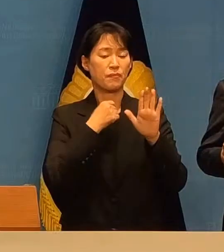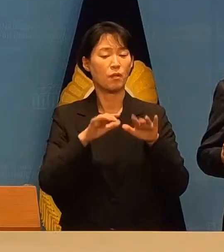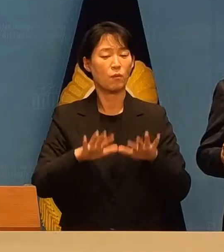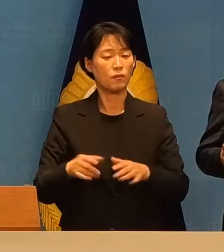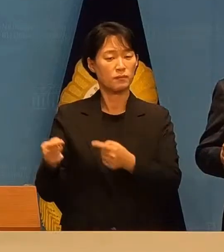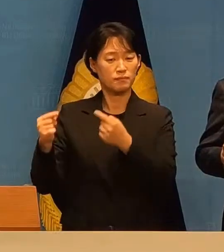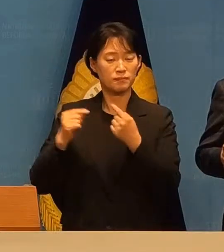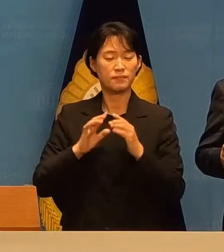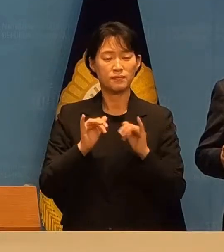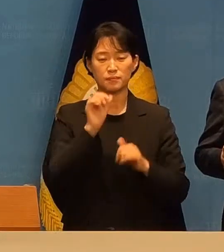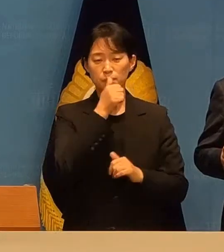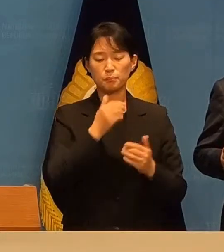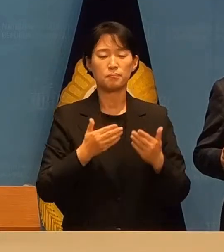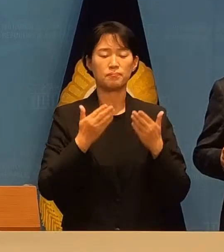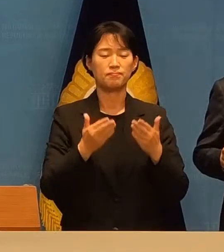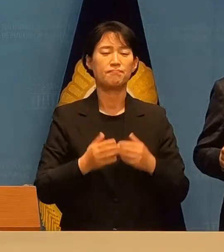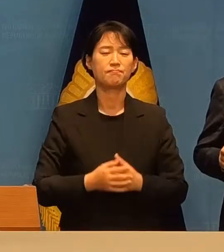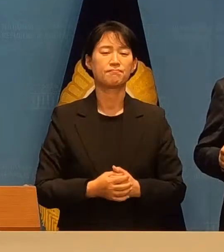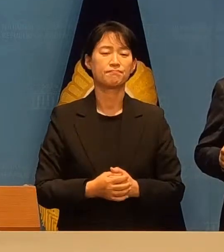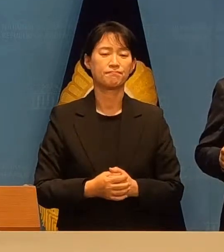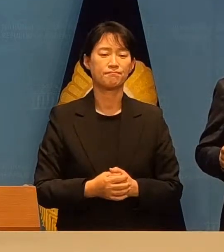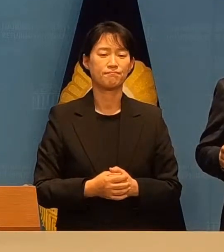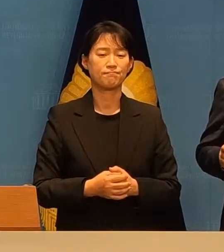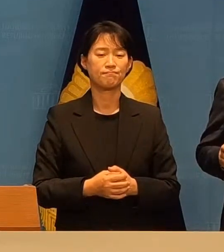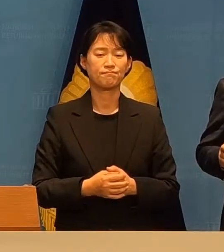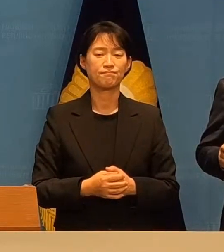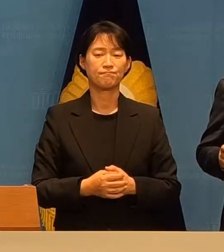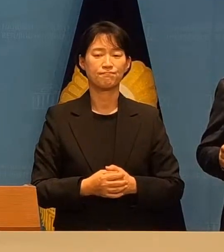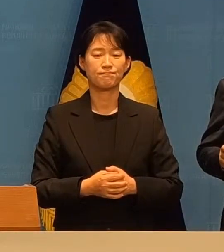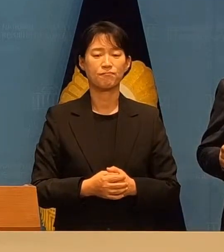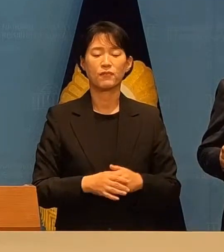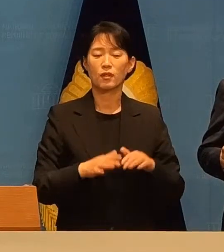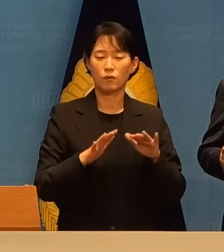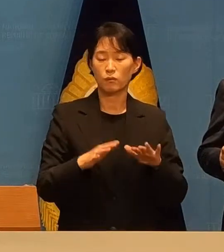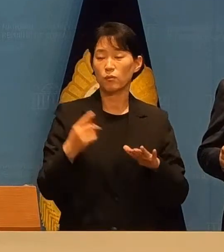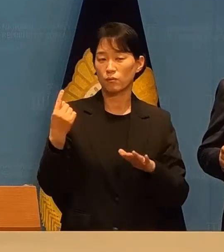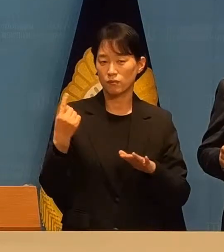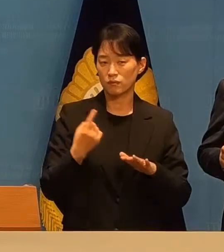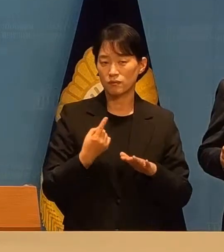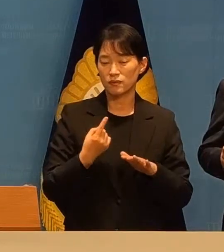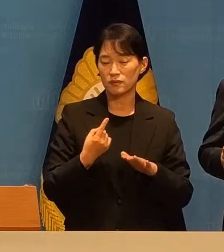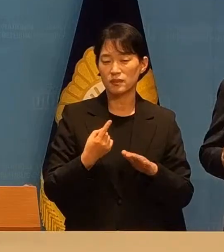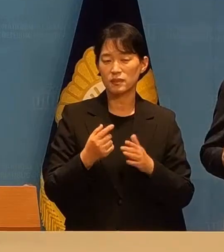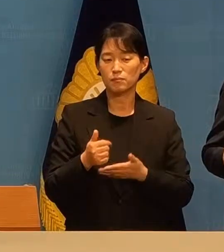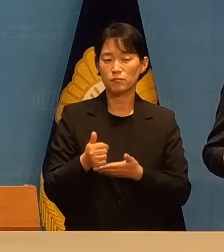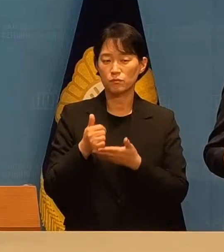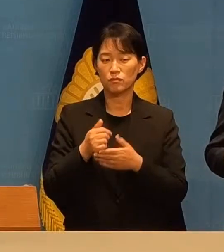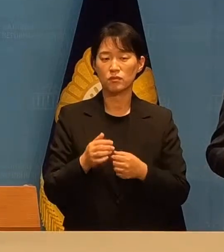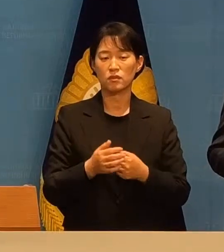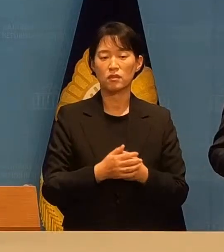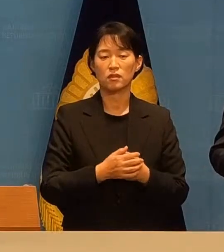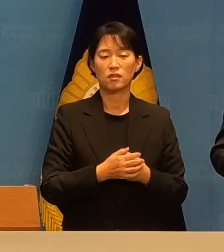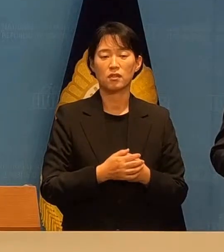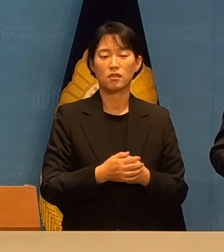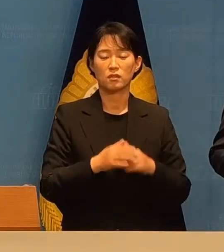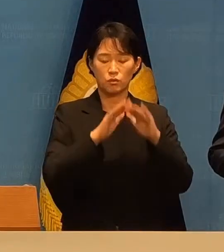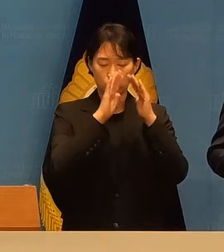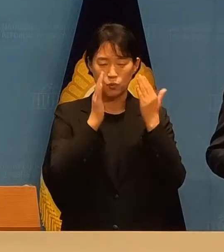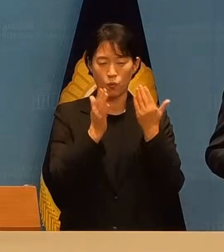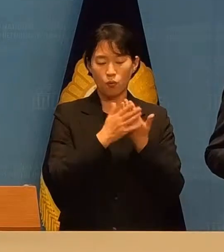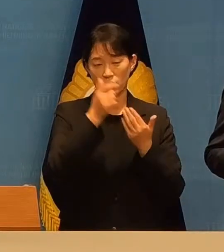참석하신 분들을 소개해 드리도록 하겠습니다. 오늘 오신 분들은 수도권 기독교